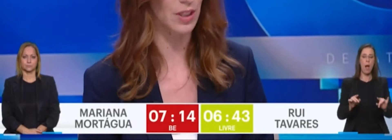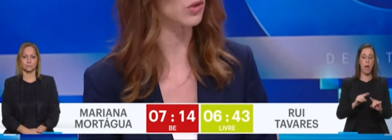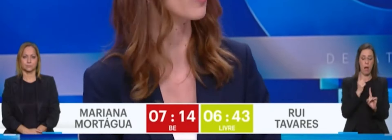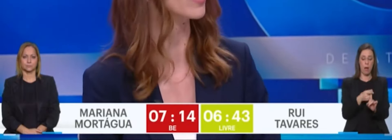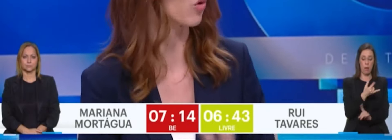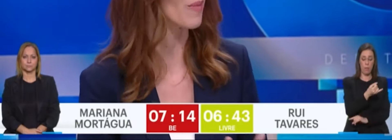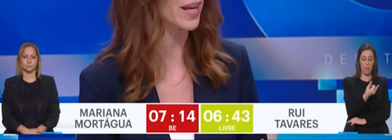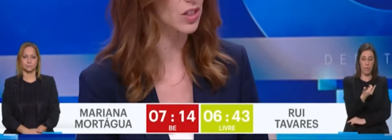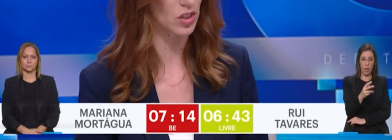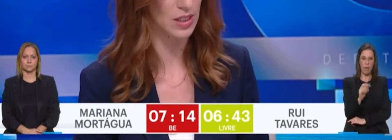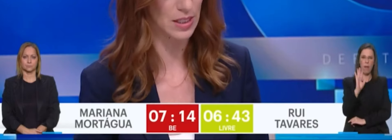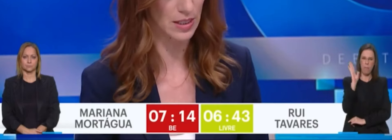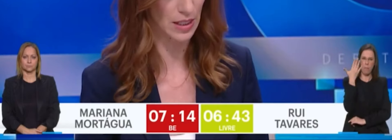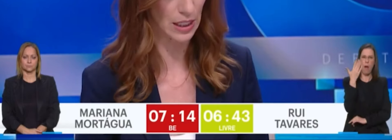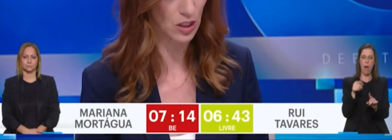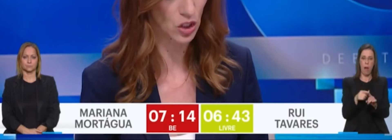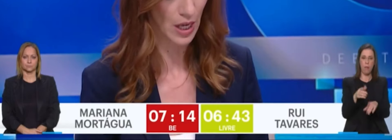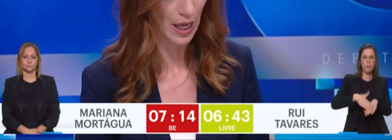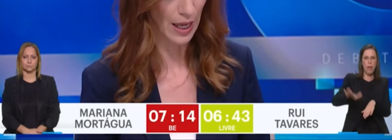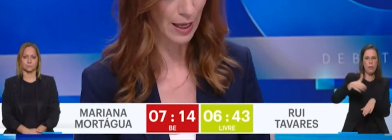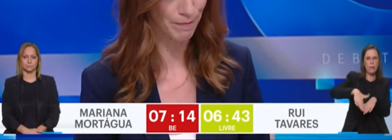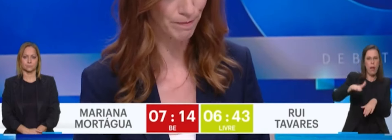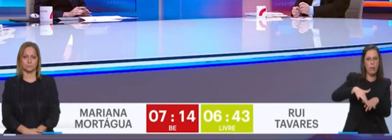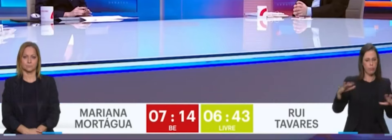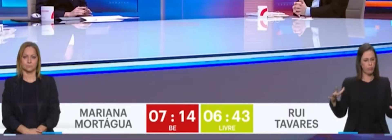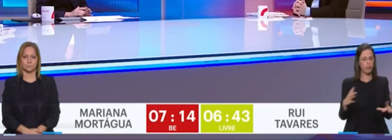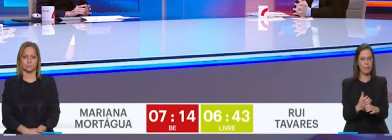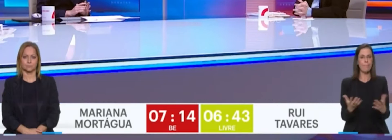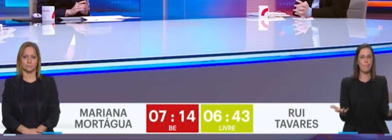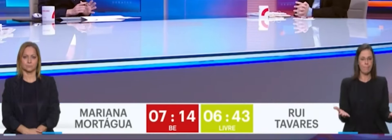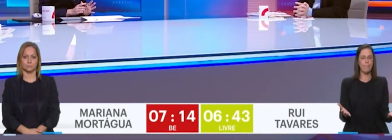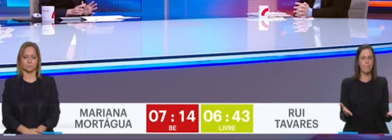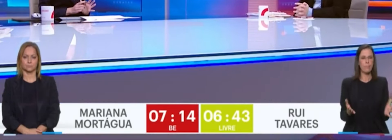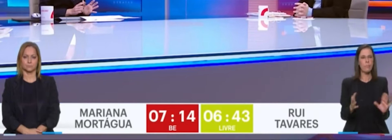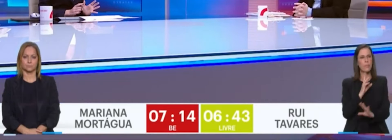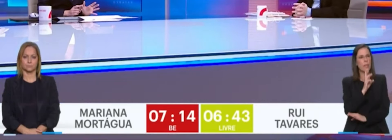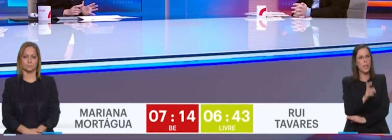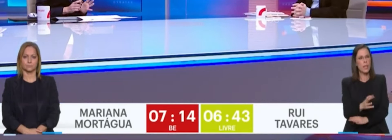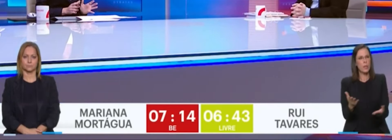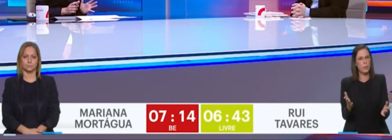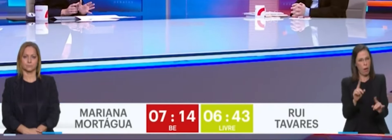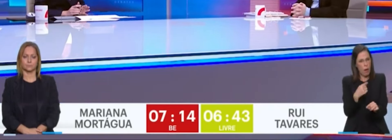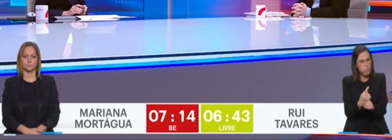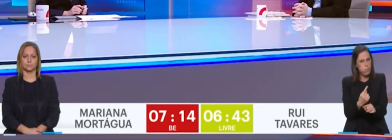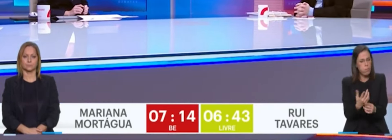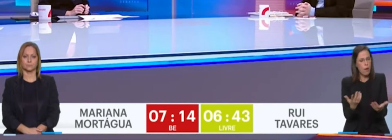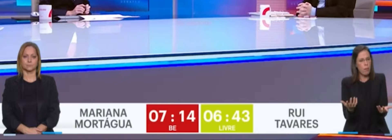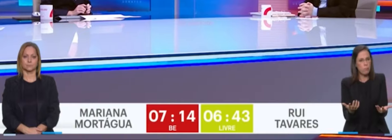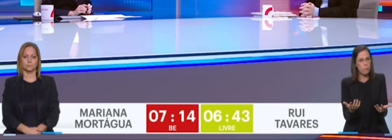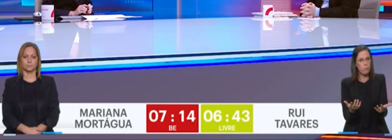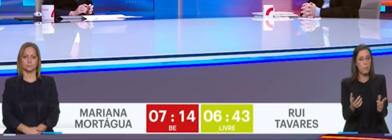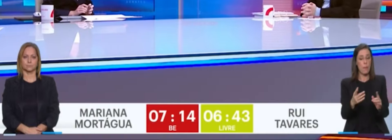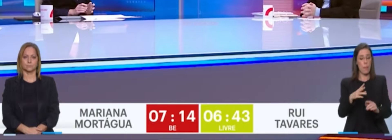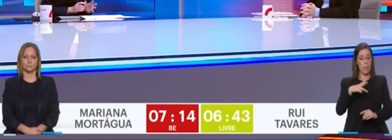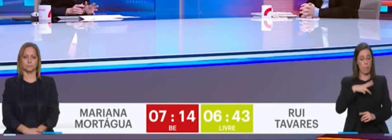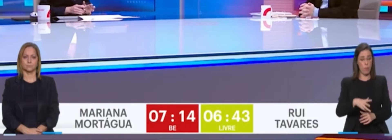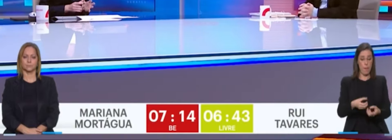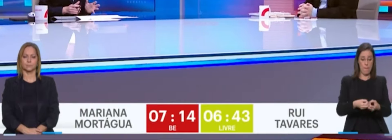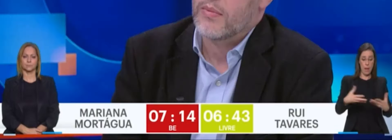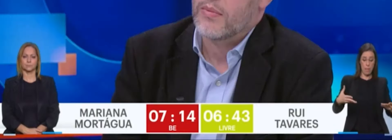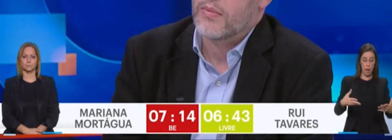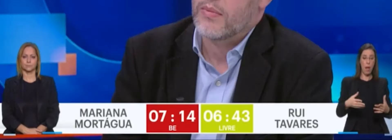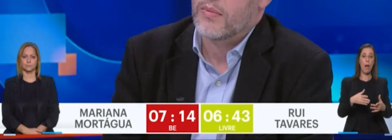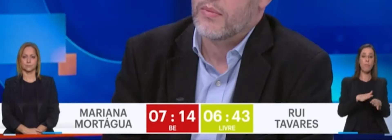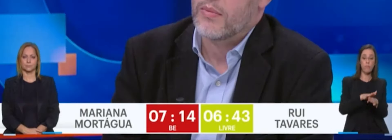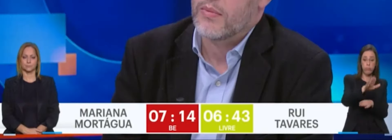2023 foi o ano com mais saídas h a resposta também passará por e fazer o país Crescer porque